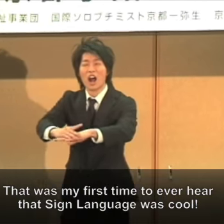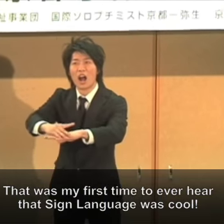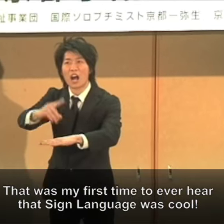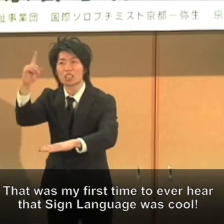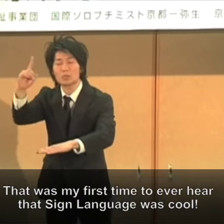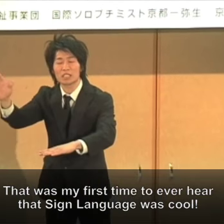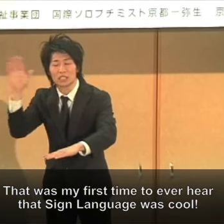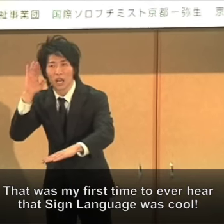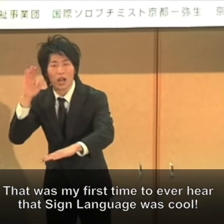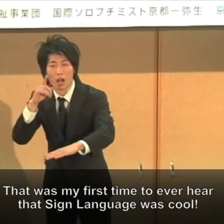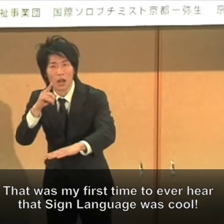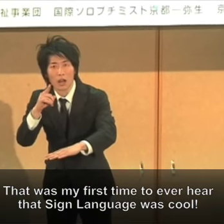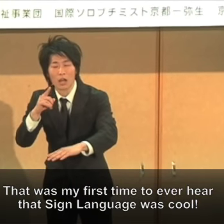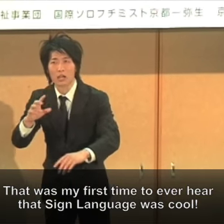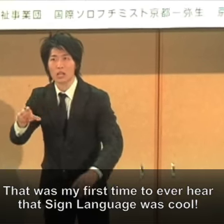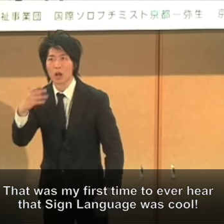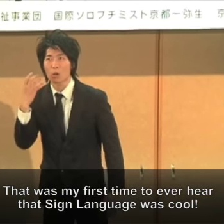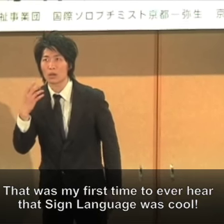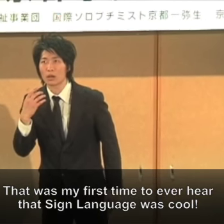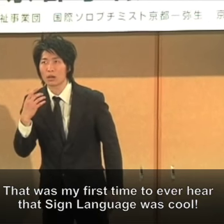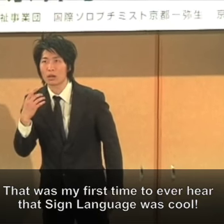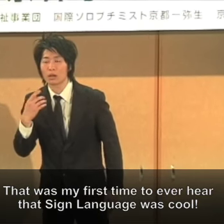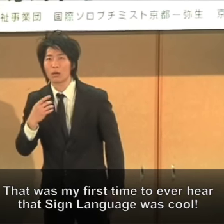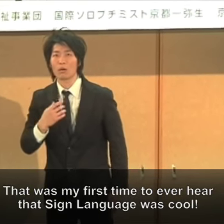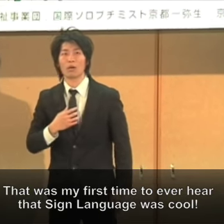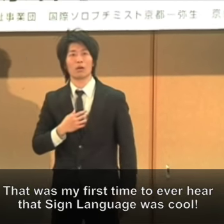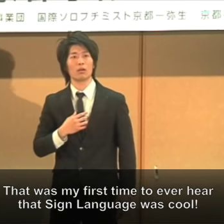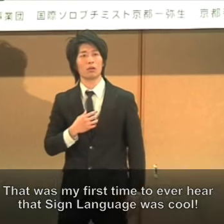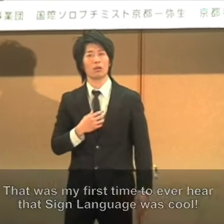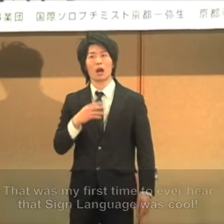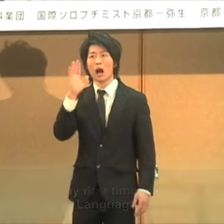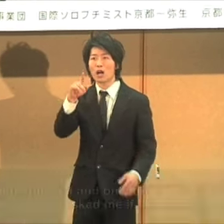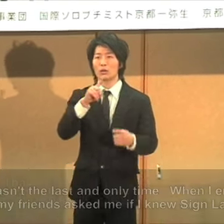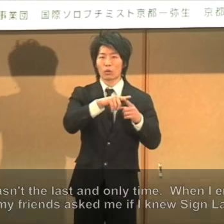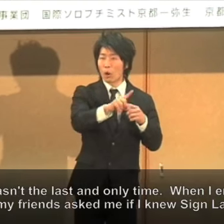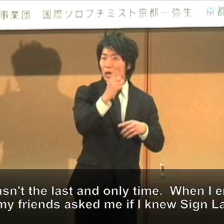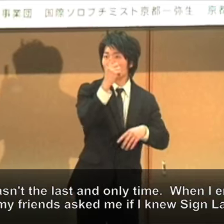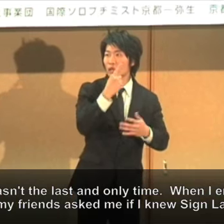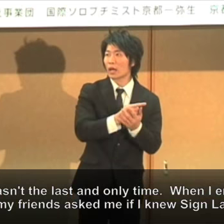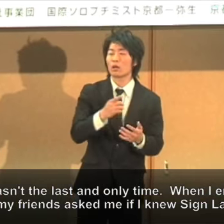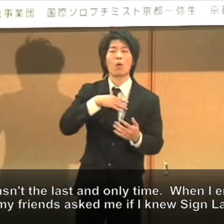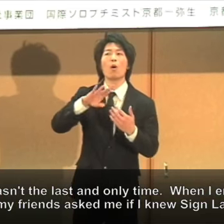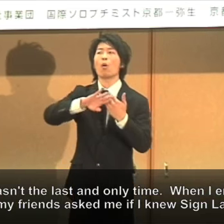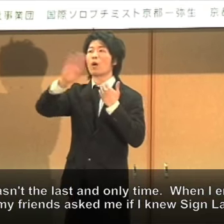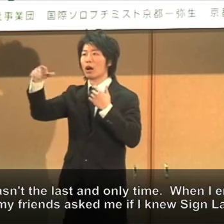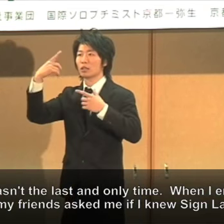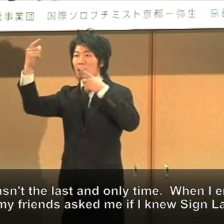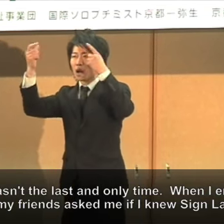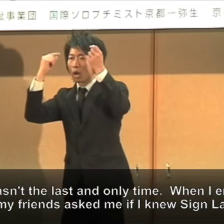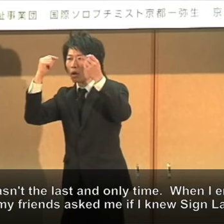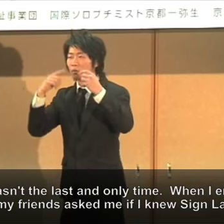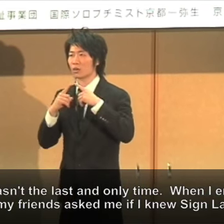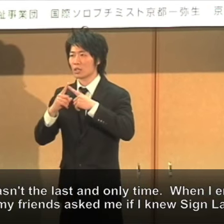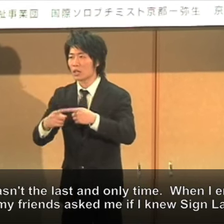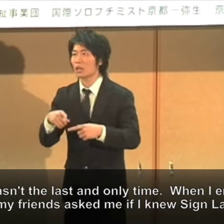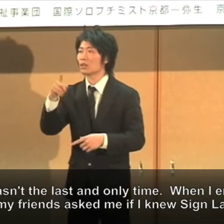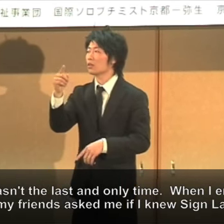な、初めてかっこいいという言葉を聞いたのが初めてだったんです、その時が。あとそれだけではなくて、大学に入